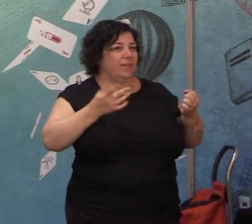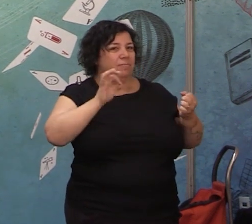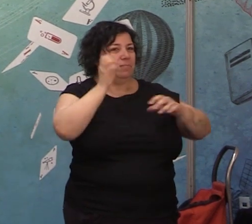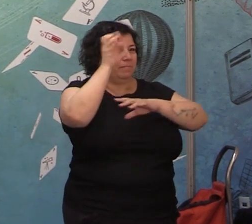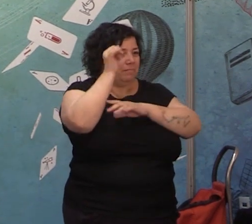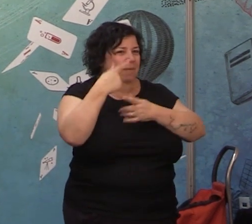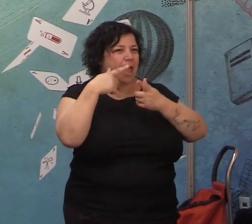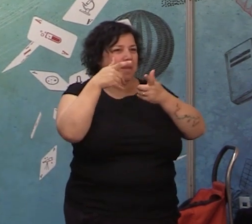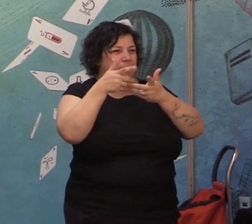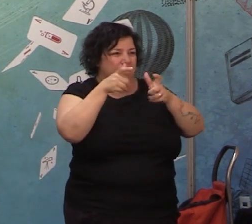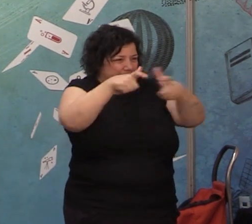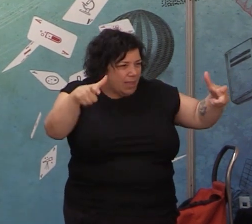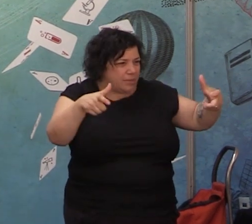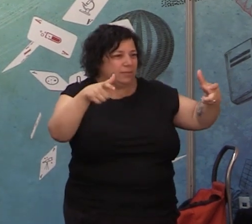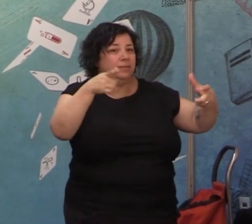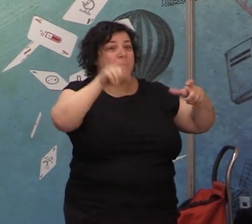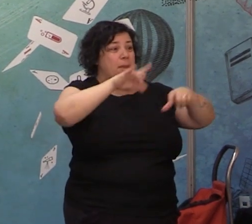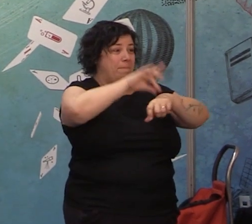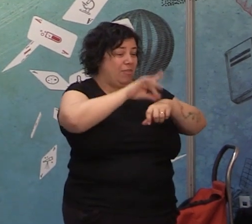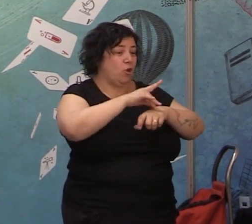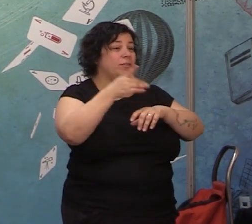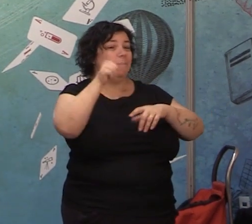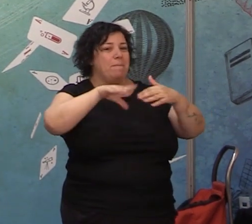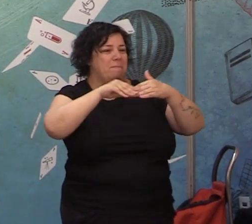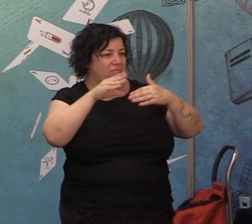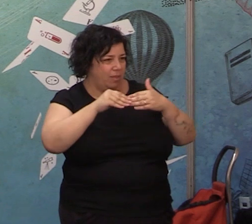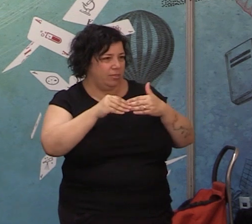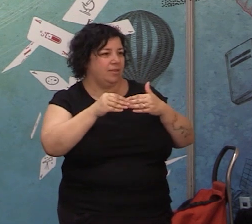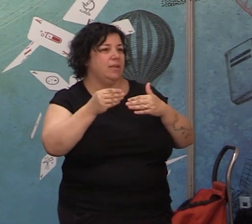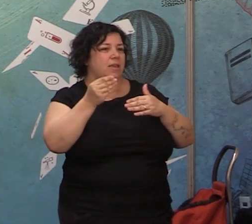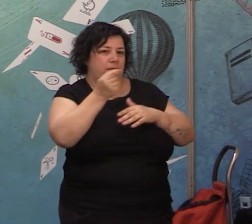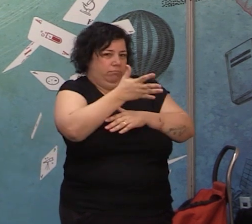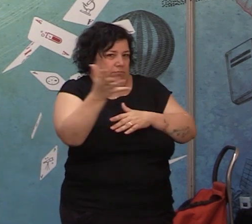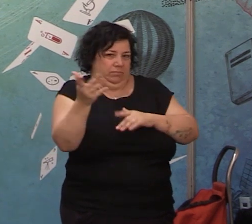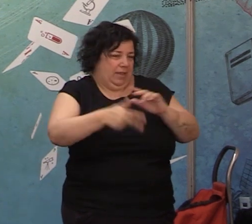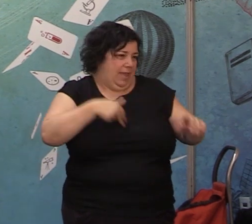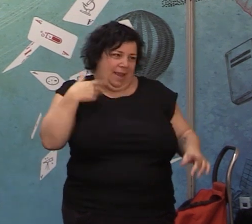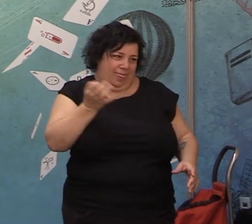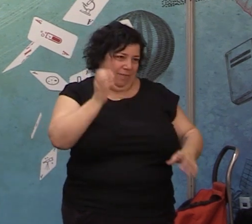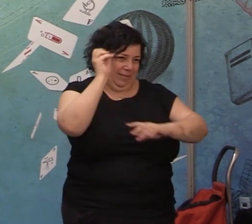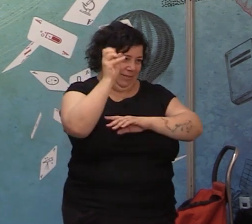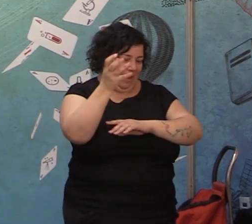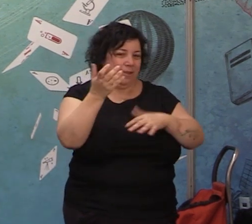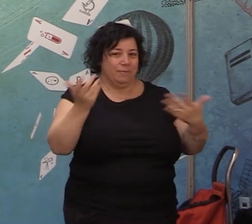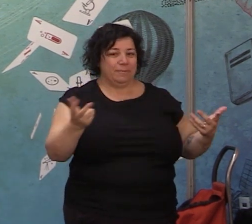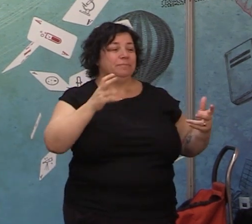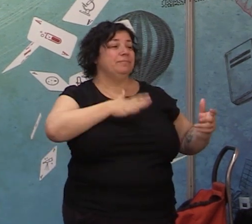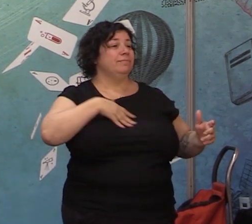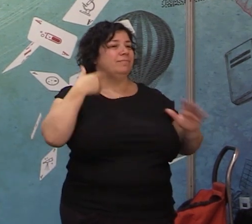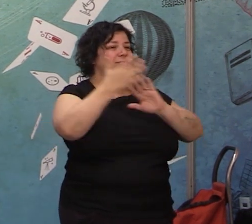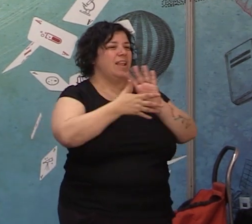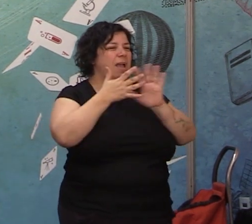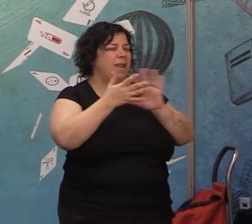a más público, a médicos, a pacientes y a todo el mundo. Os quiero hablar de qué